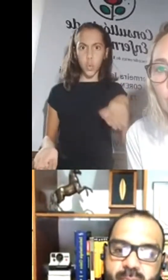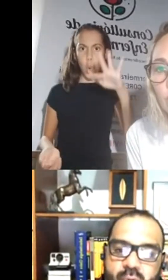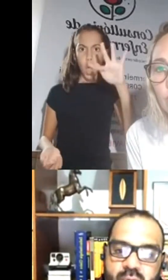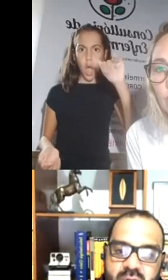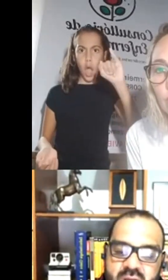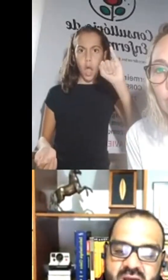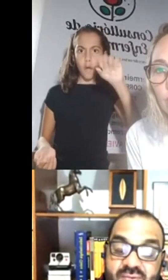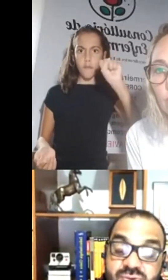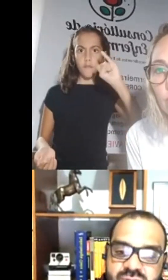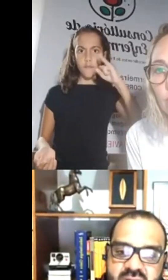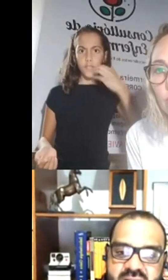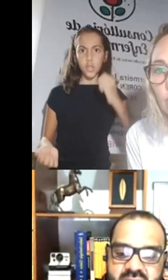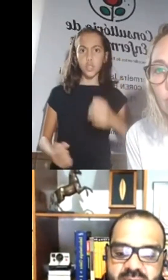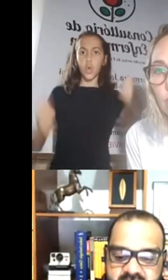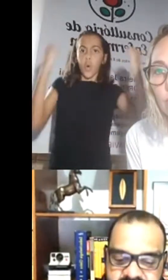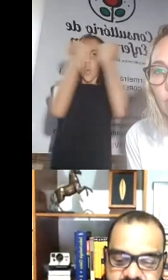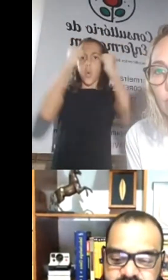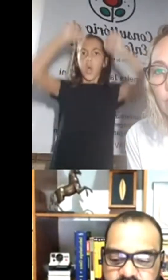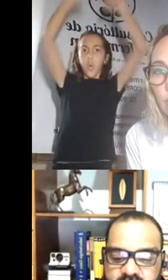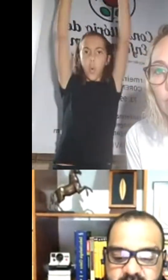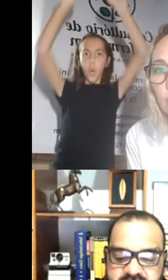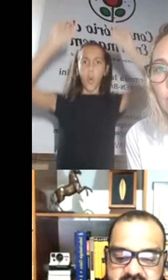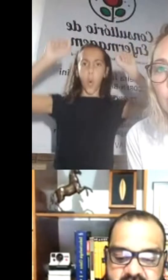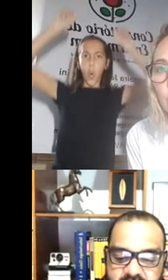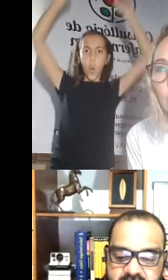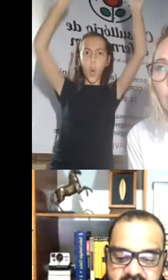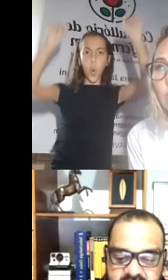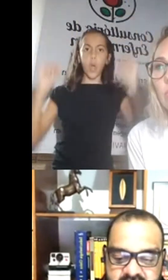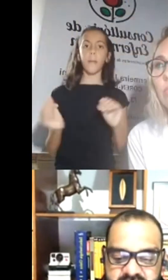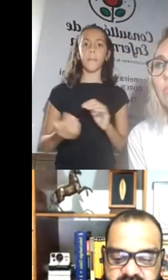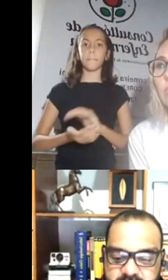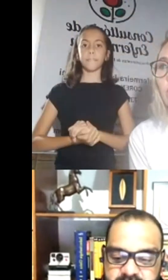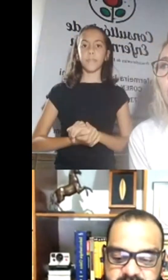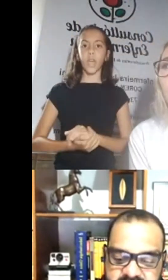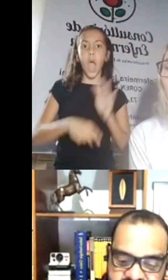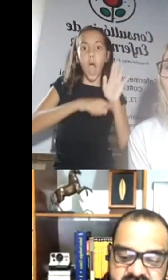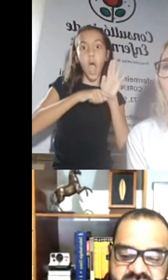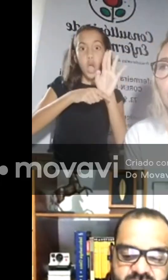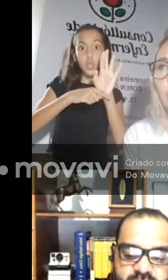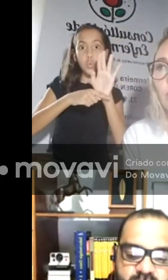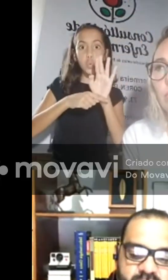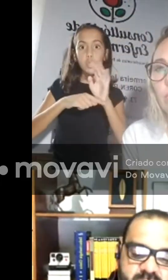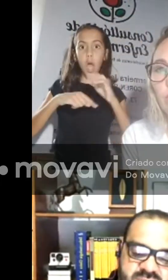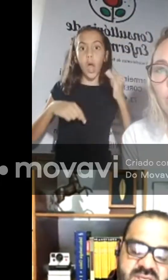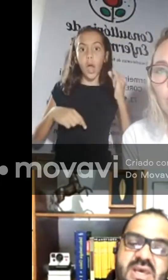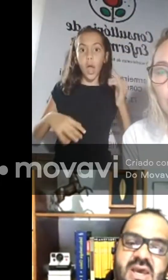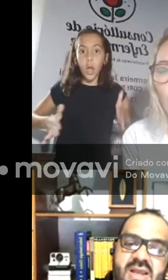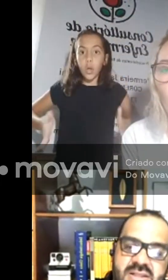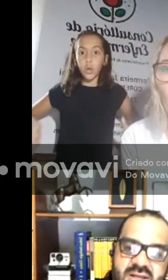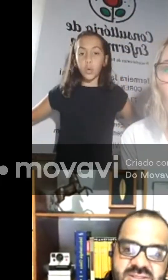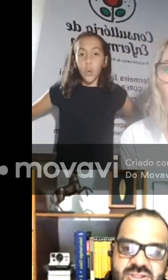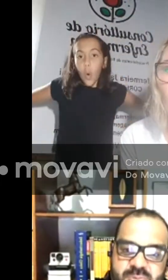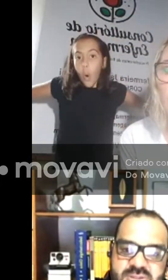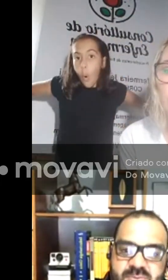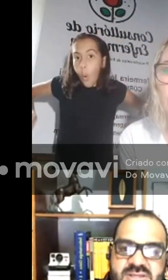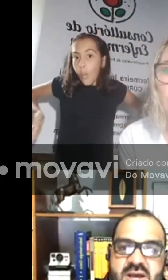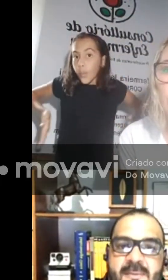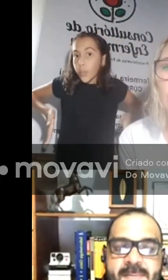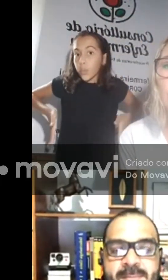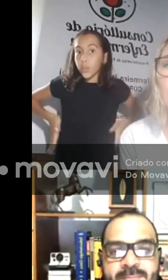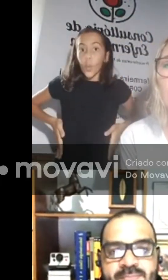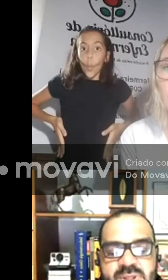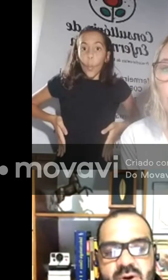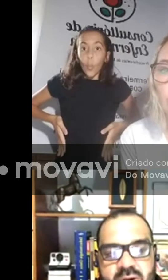perde um pouco a funcionalidade, mas de uma forma geral e a nível de pesquisa e tudo, o IMC é interessante para se